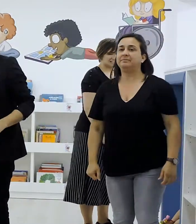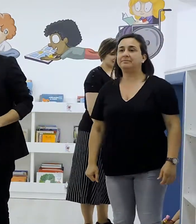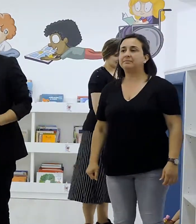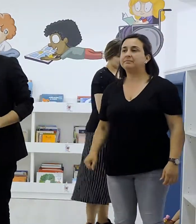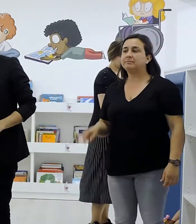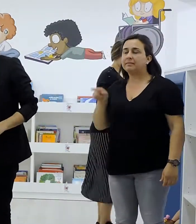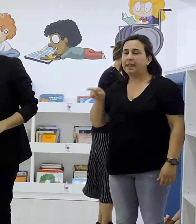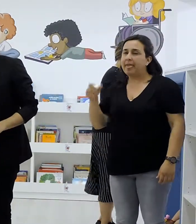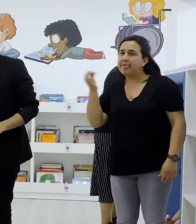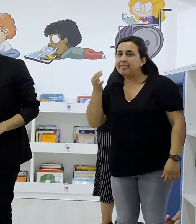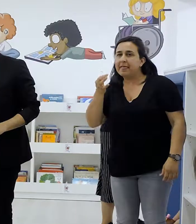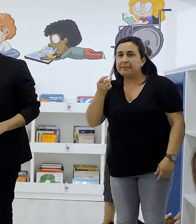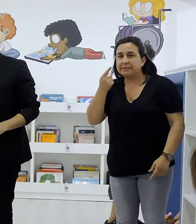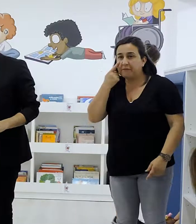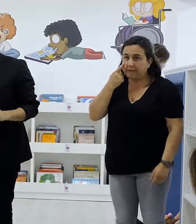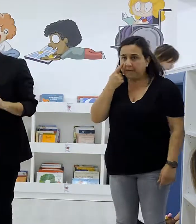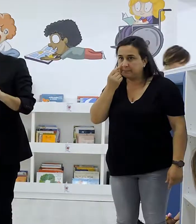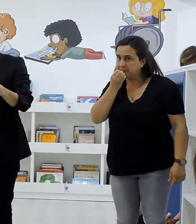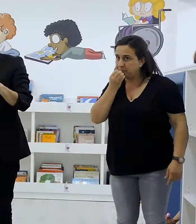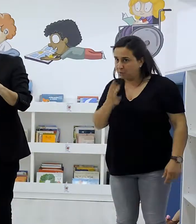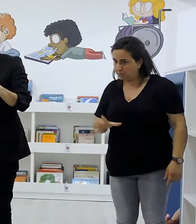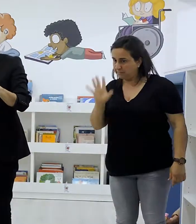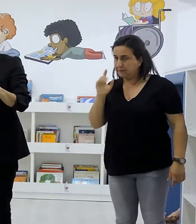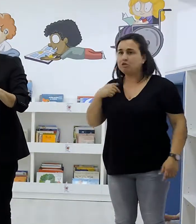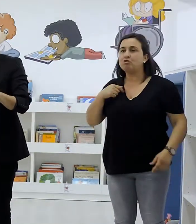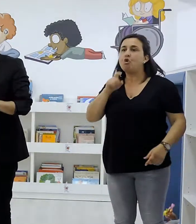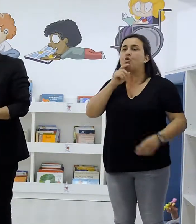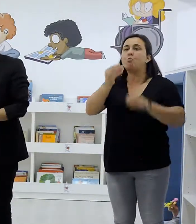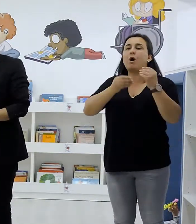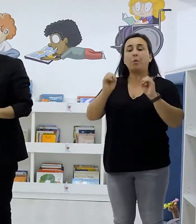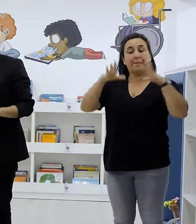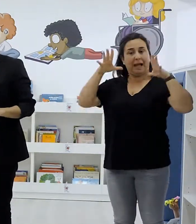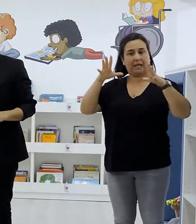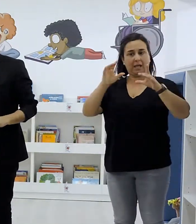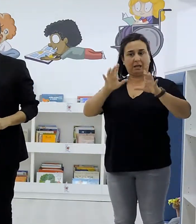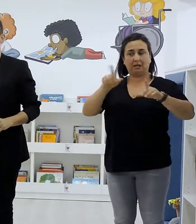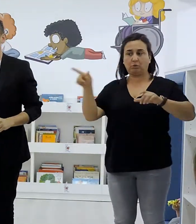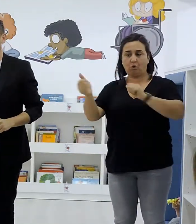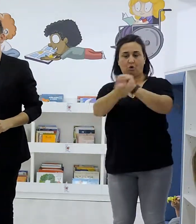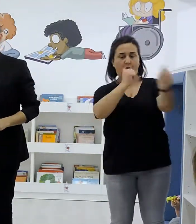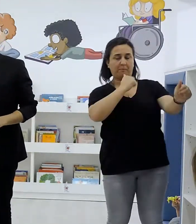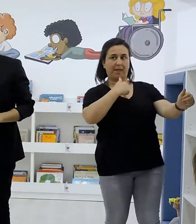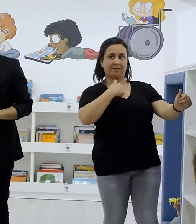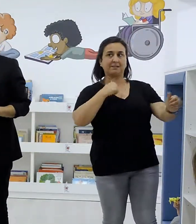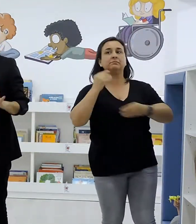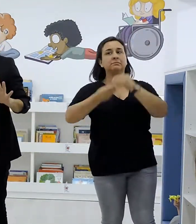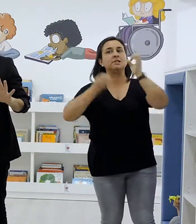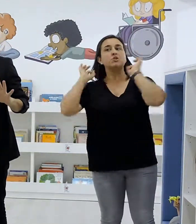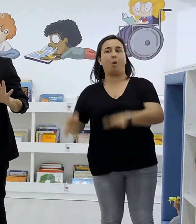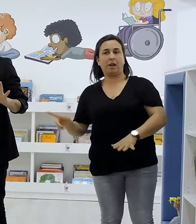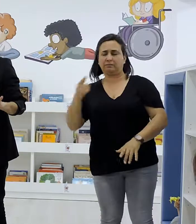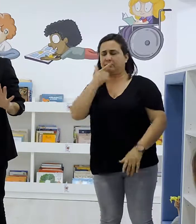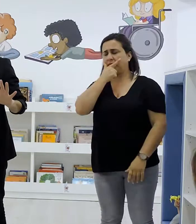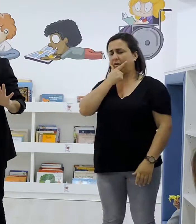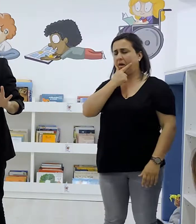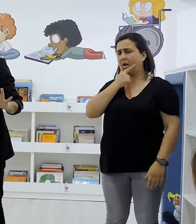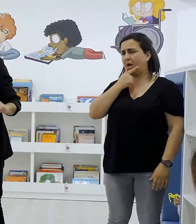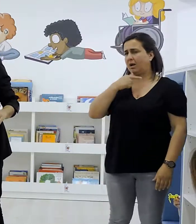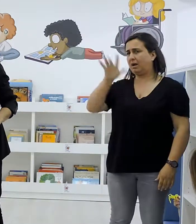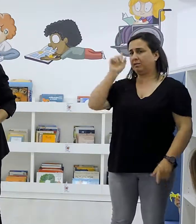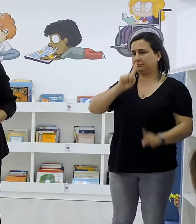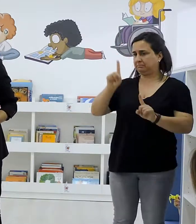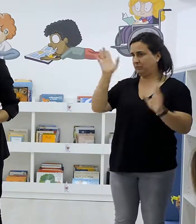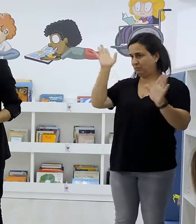Tú tienes que fijarte muy bien, ¿vale? Cómo hago yo la magia y después tú la haces igual. Vale, va a ser muy fácil. No te